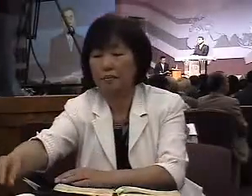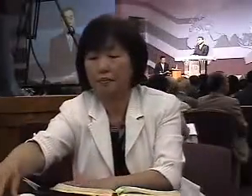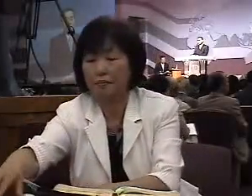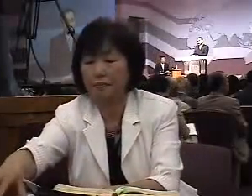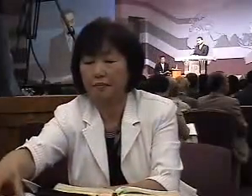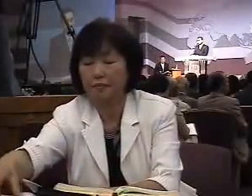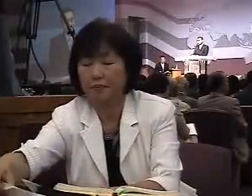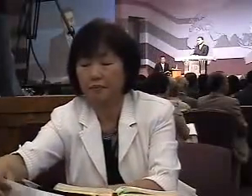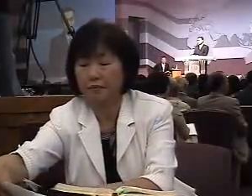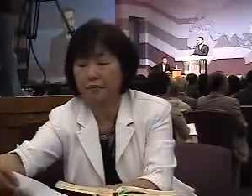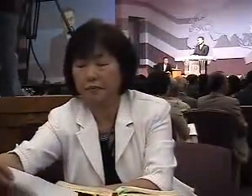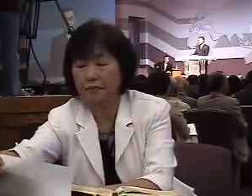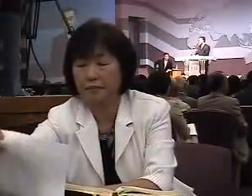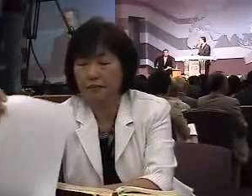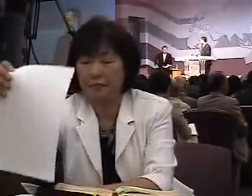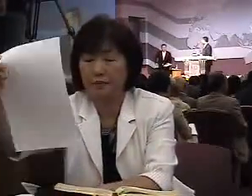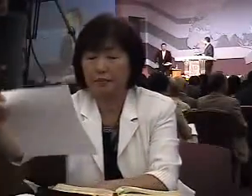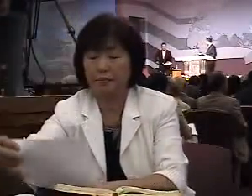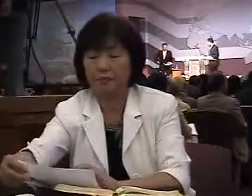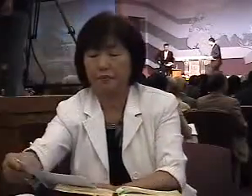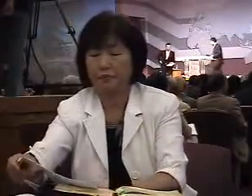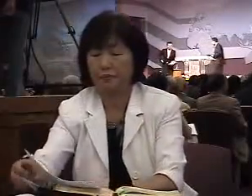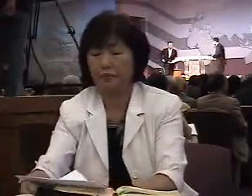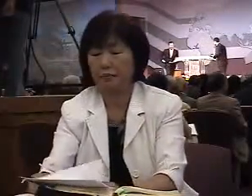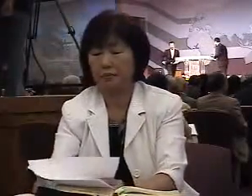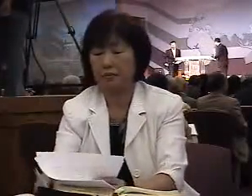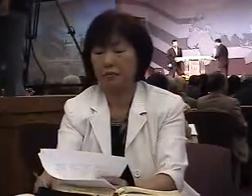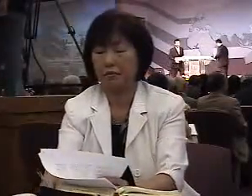제목으로 말씀을 증거해 주시겠습니다.